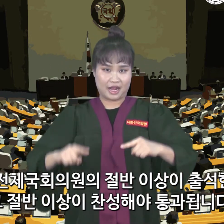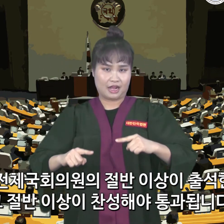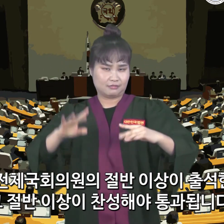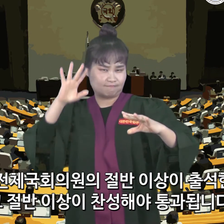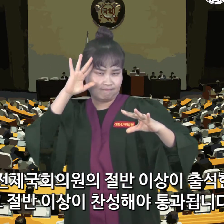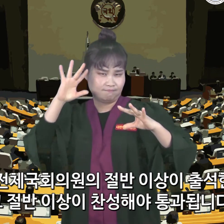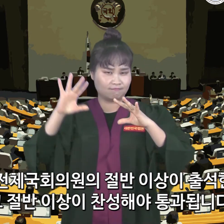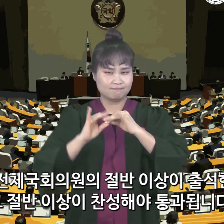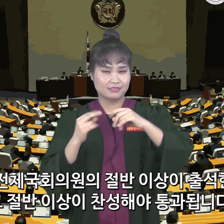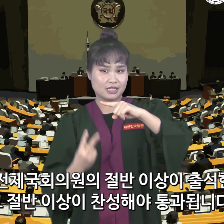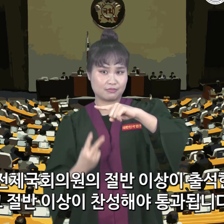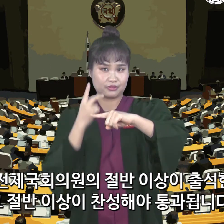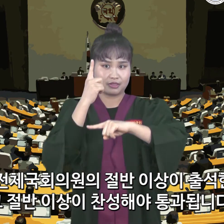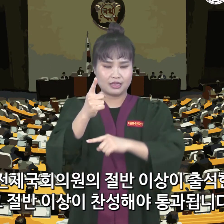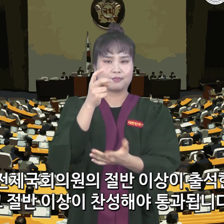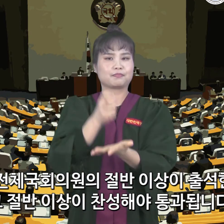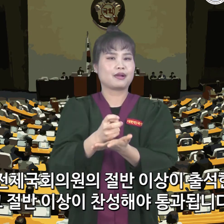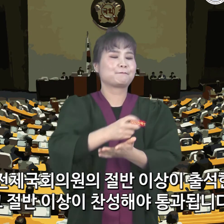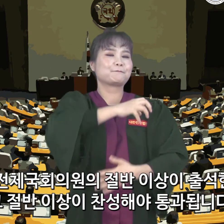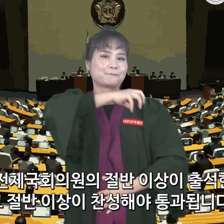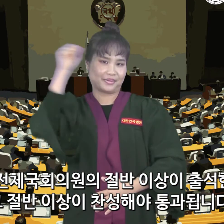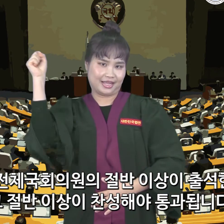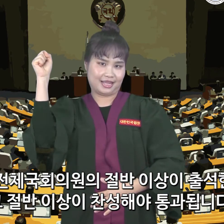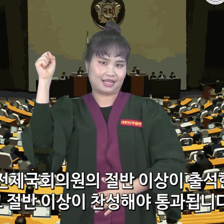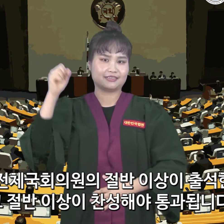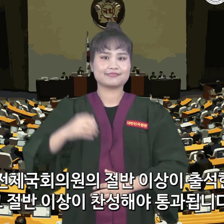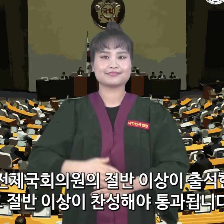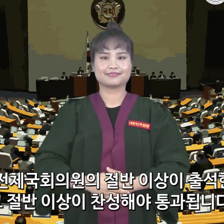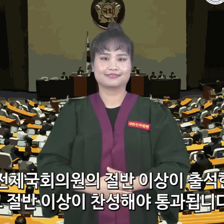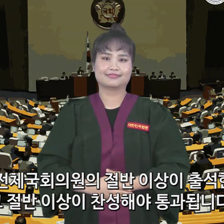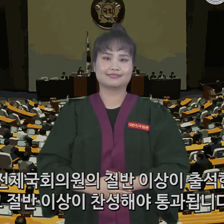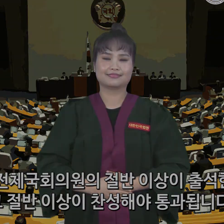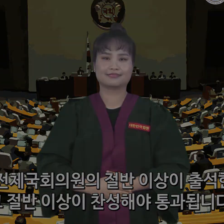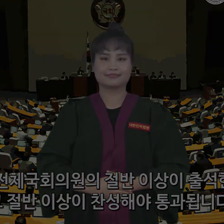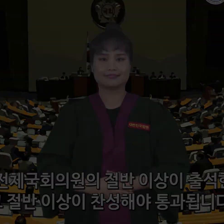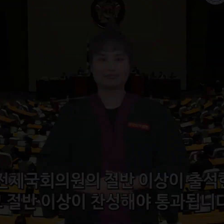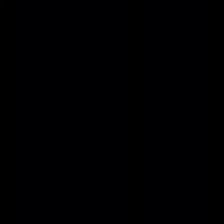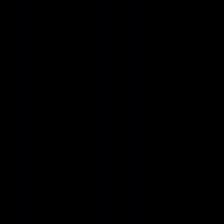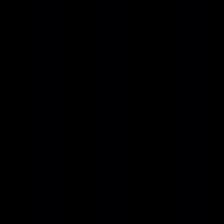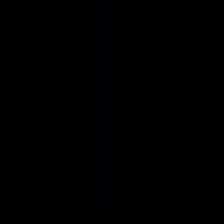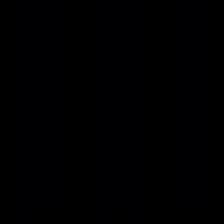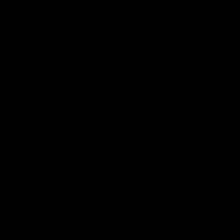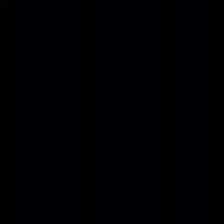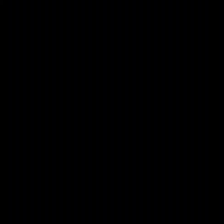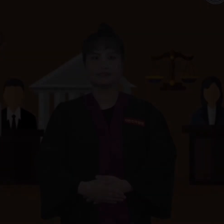이상이 출석한 자리에서 그 절반 이상이 찬성해야 통과됩니다.